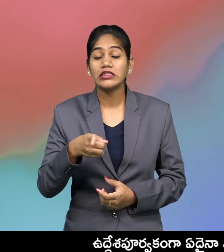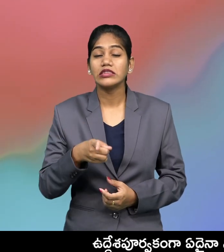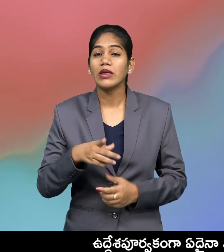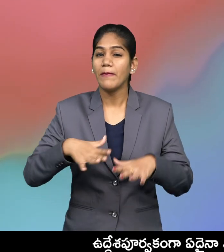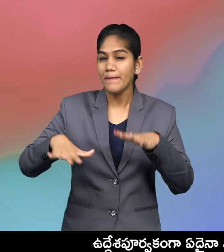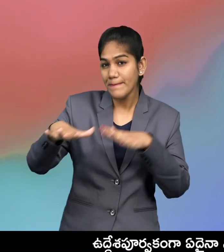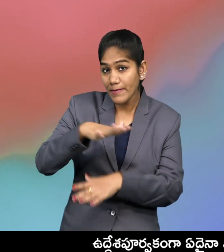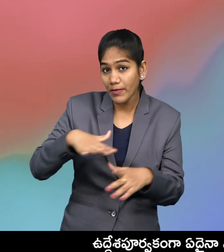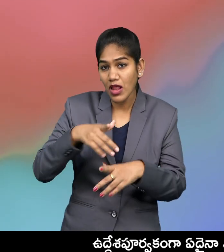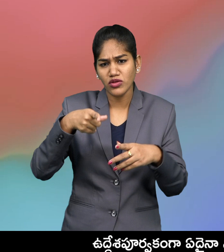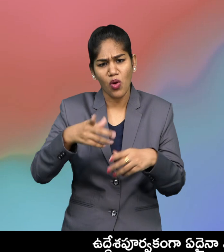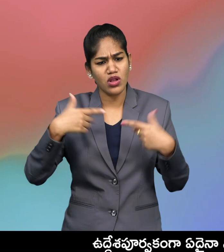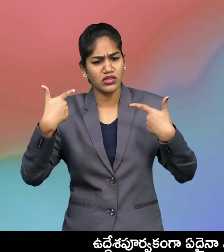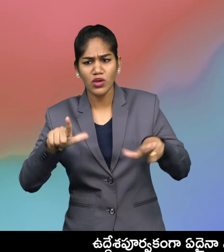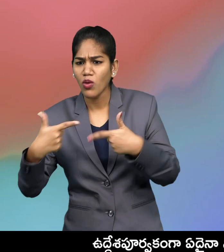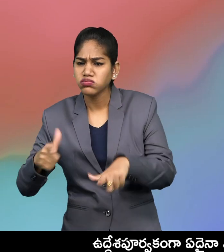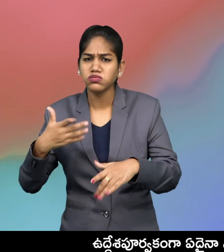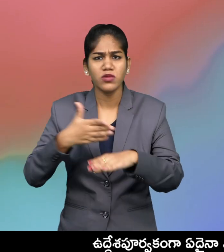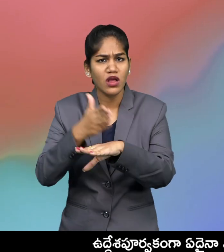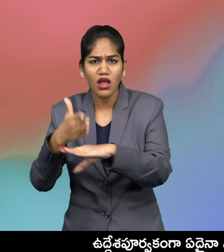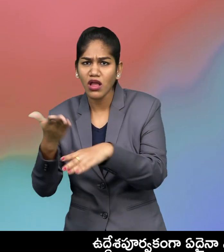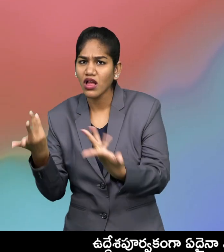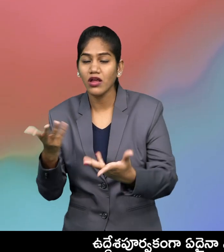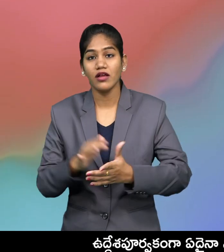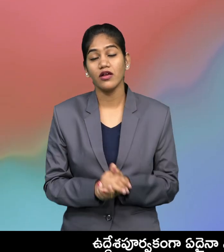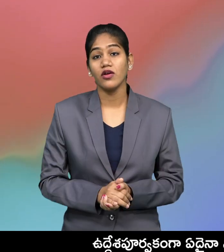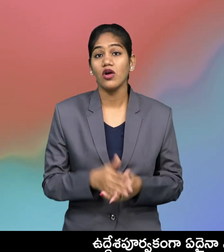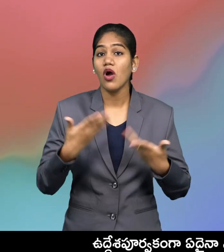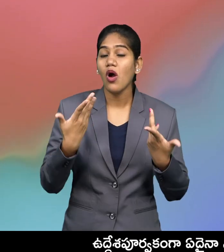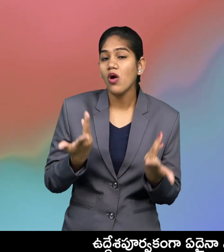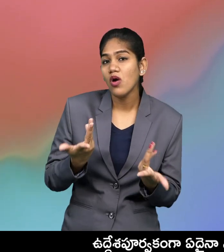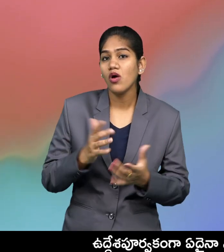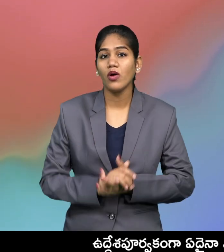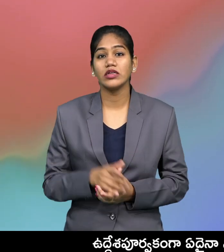ఉద్దేశపూర్వకంగా ఏదైనా నాశనం చేయడం, దెబ్బతీయడం లేదా అడ్డుకోవడం.